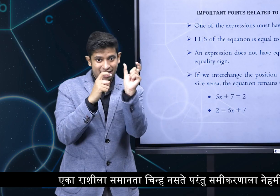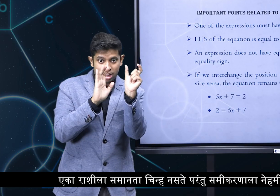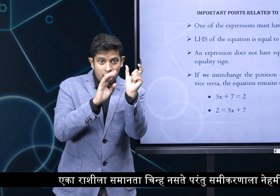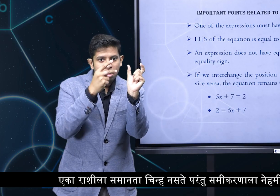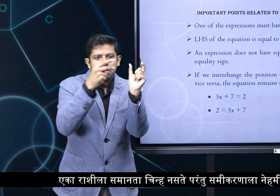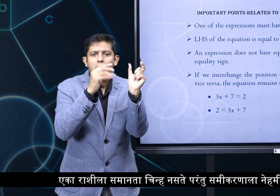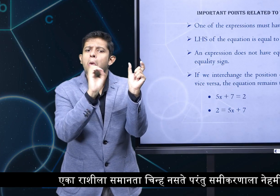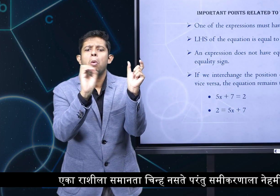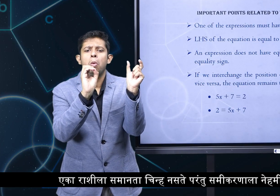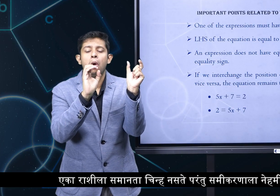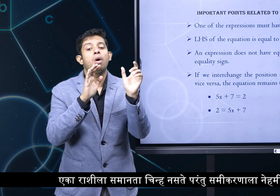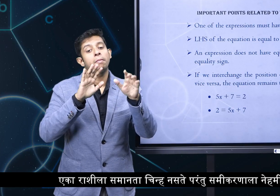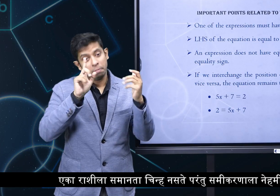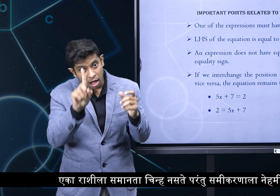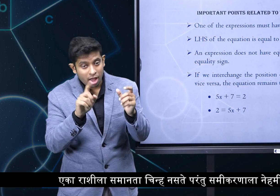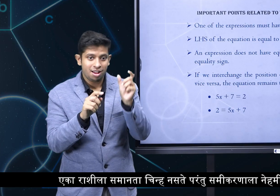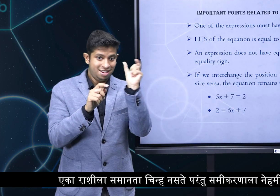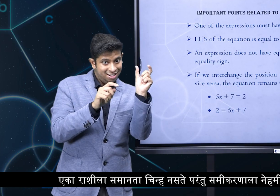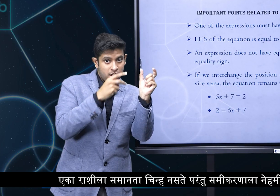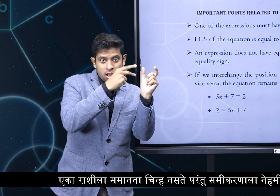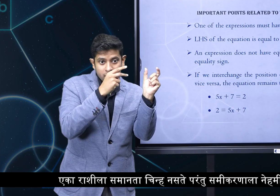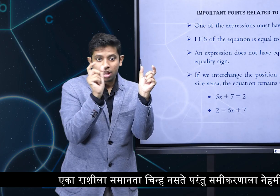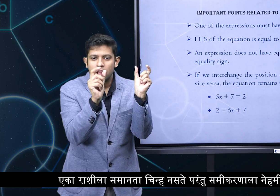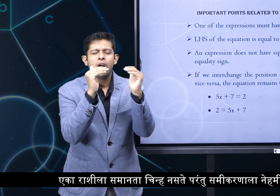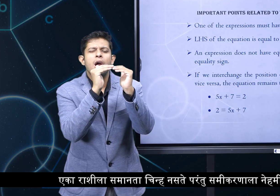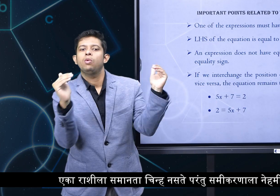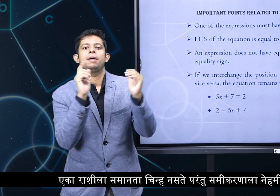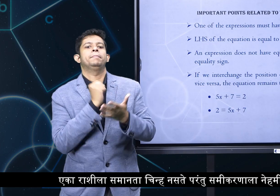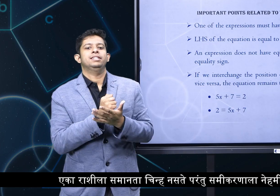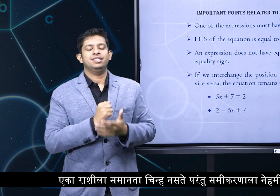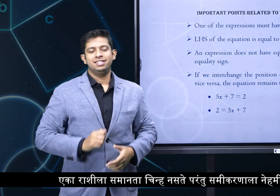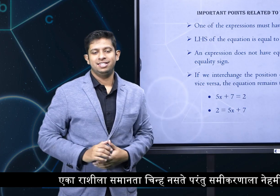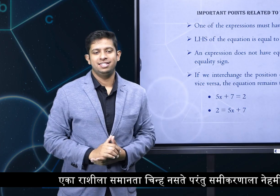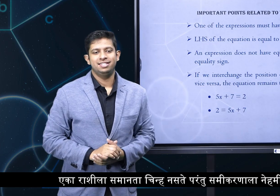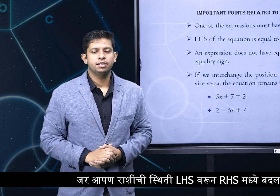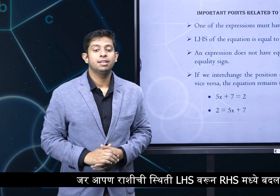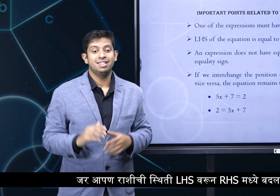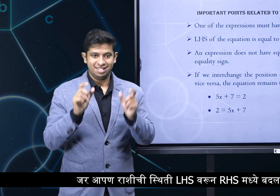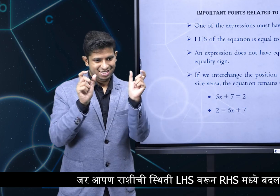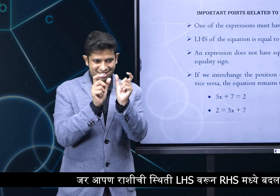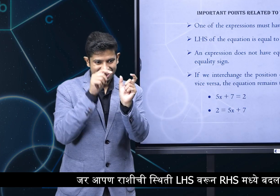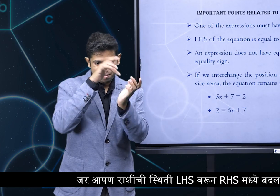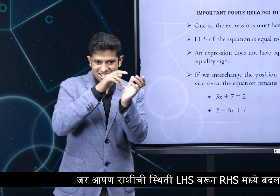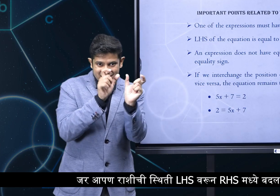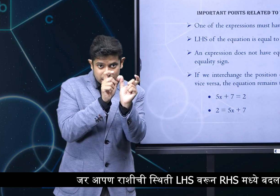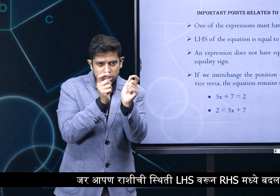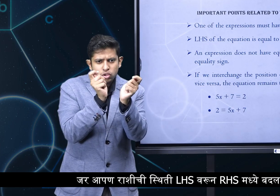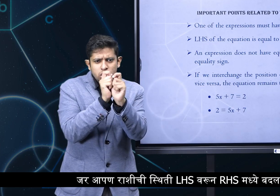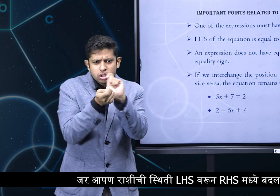समानता चिन्ह नसते, परंतु समीकरणाला नेहमीच समानता चिन्ह असते. जर आपण राशीची स्थिती LHS